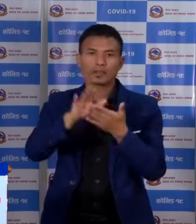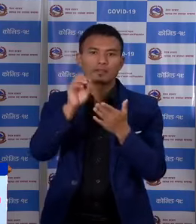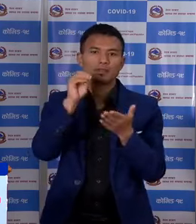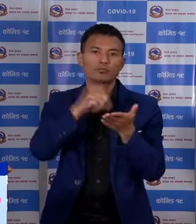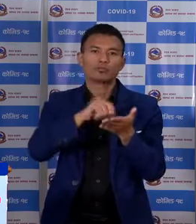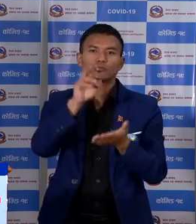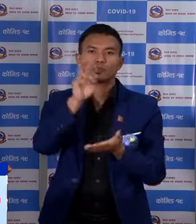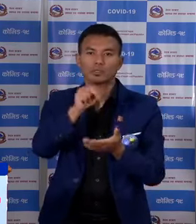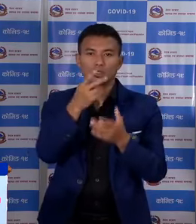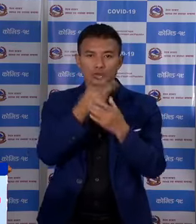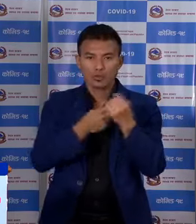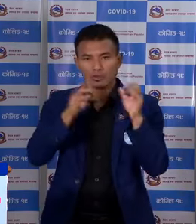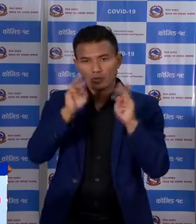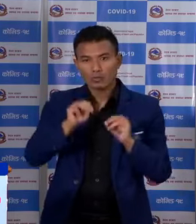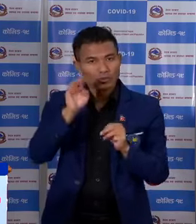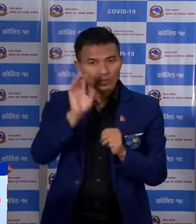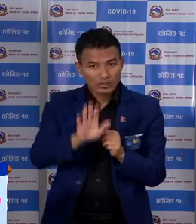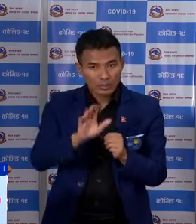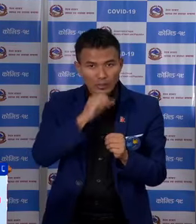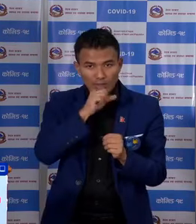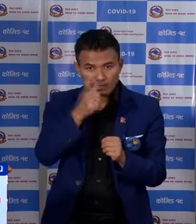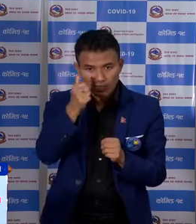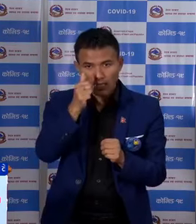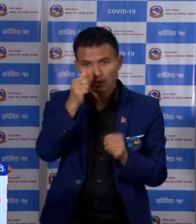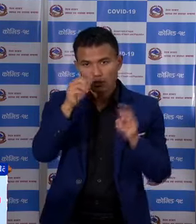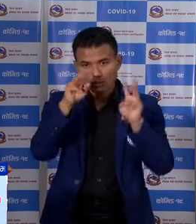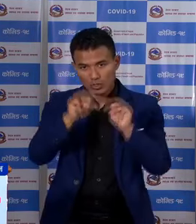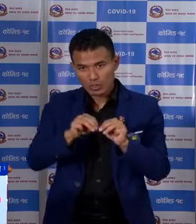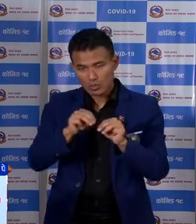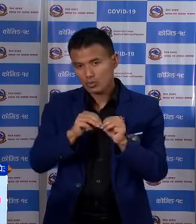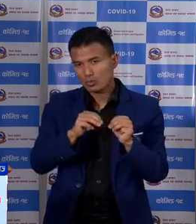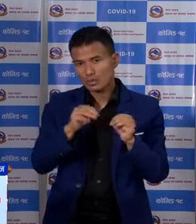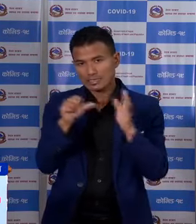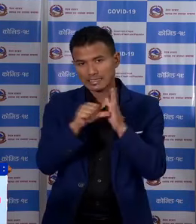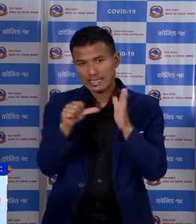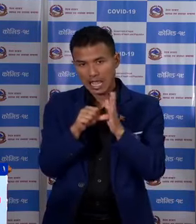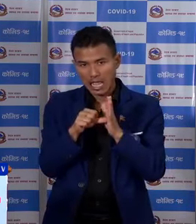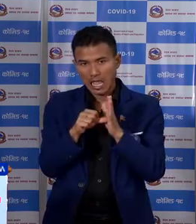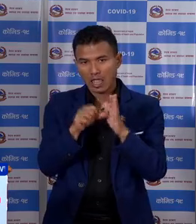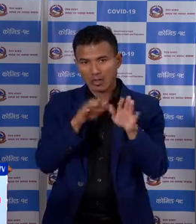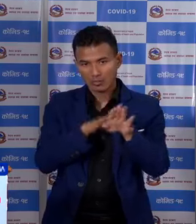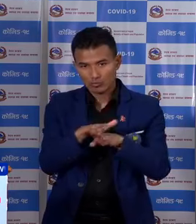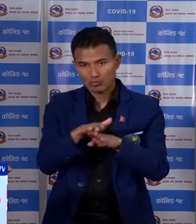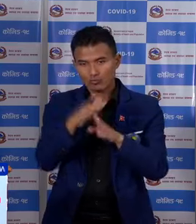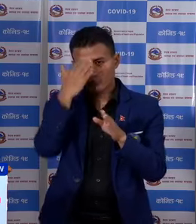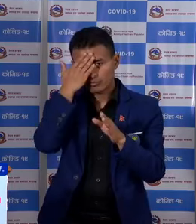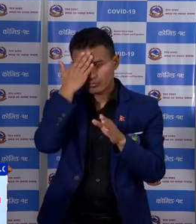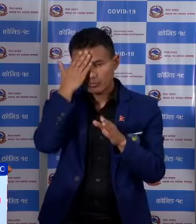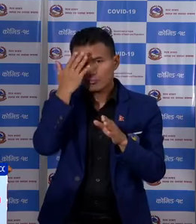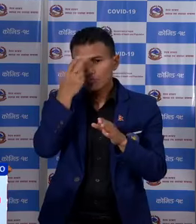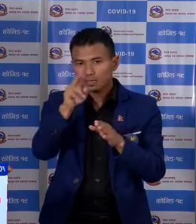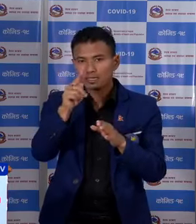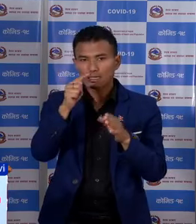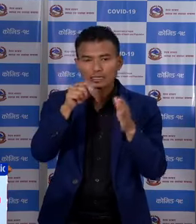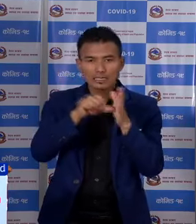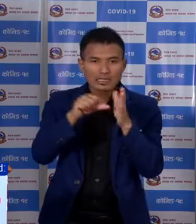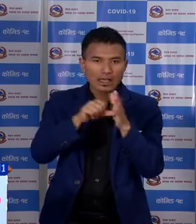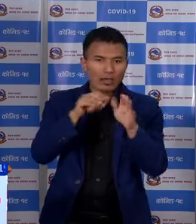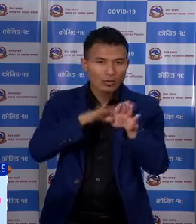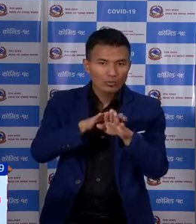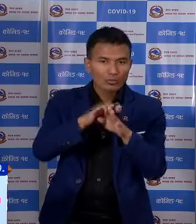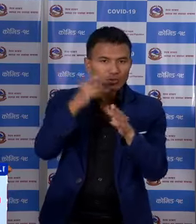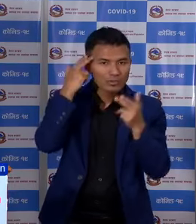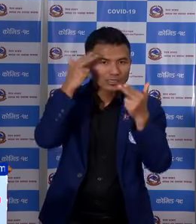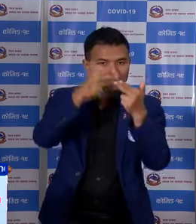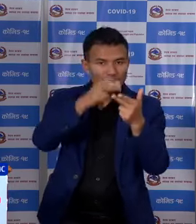ખેરી